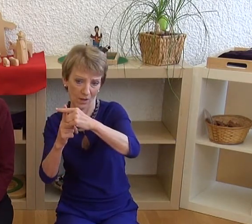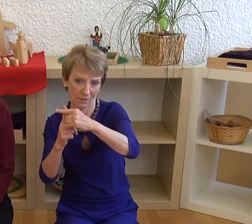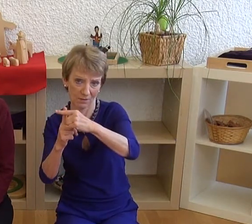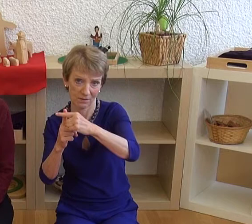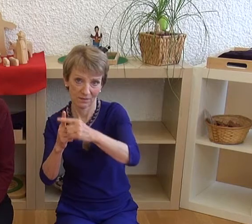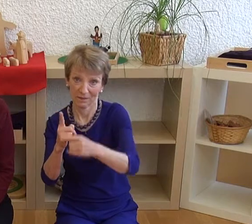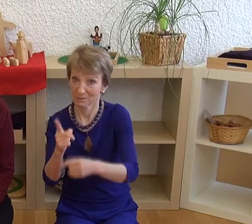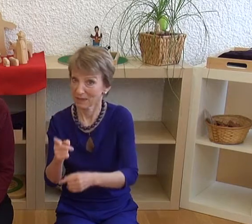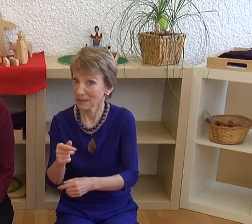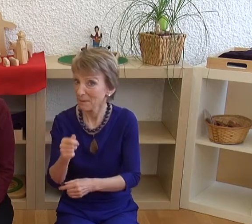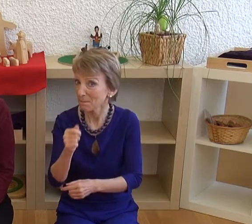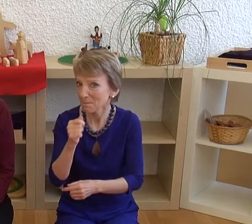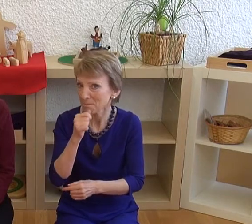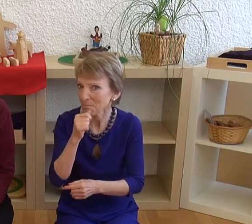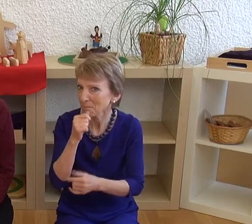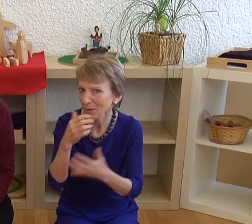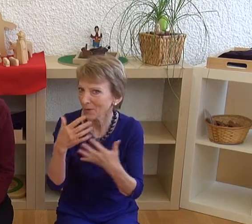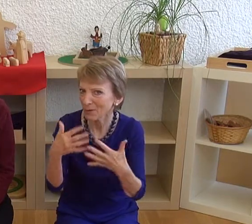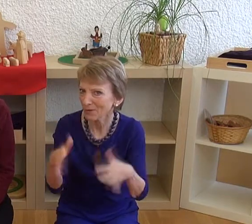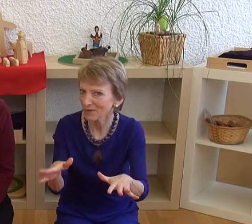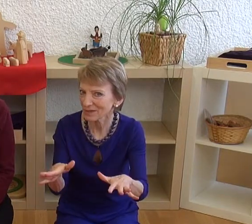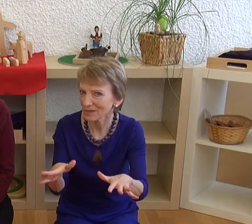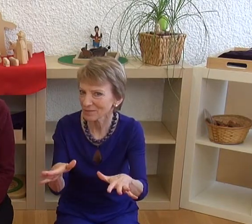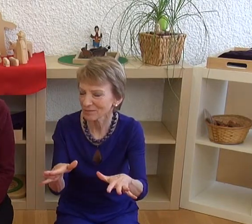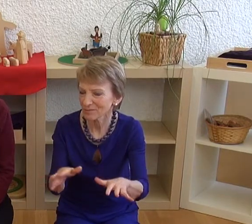Mais ce n'était pas terminé.